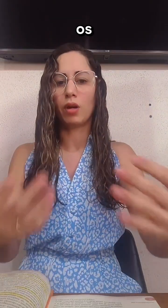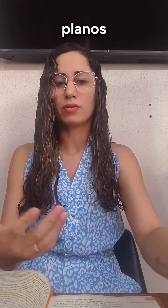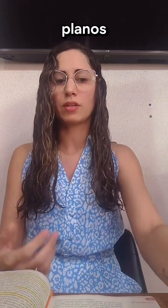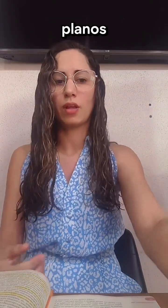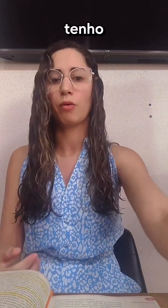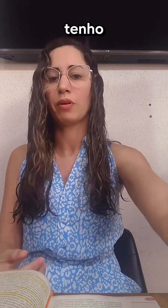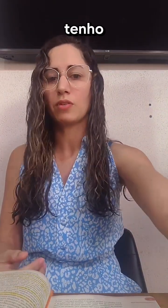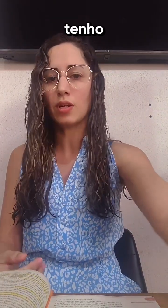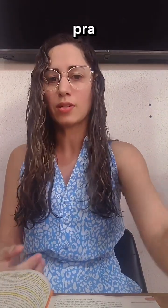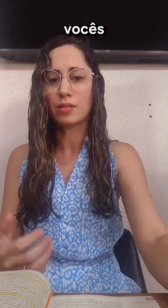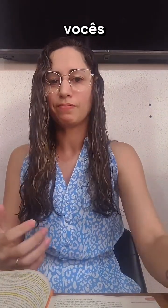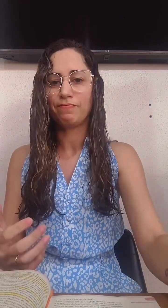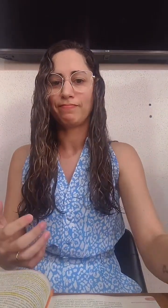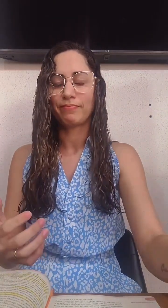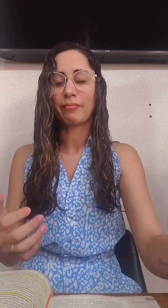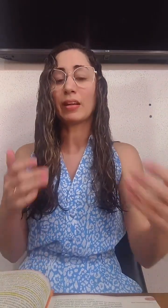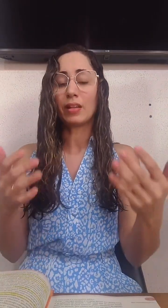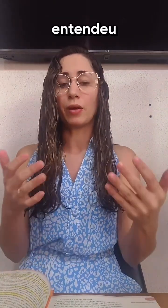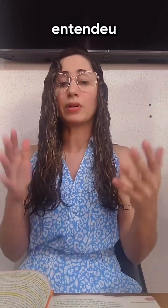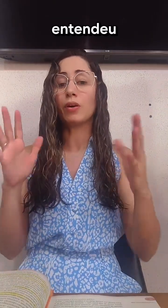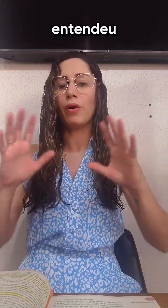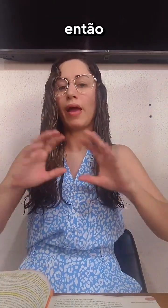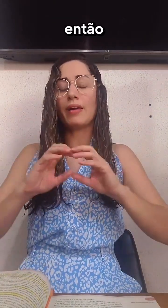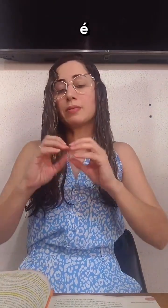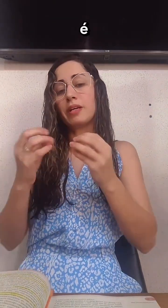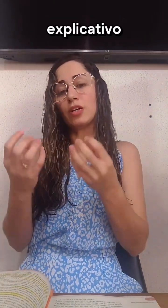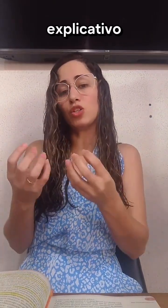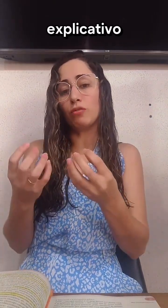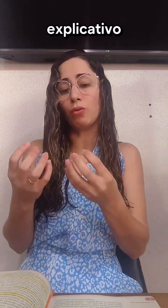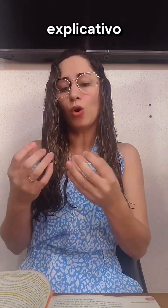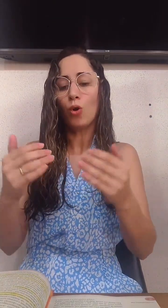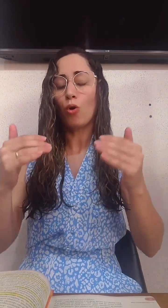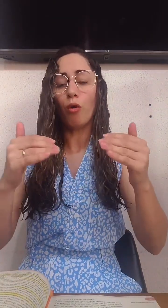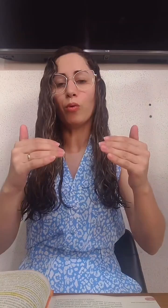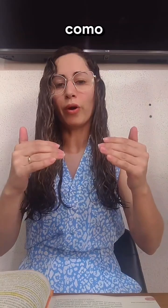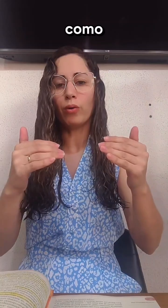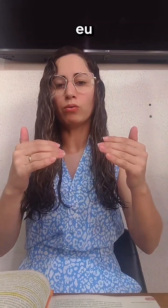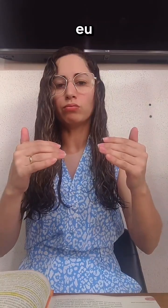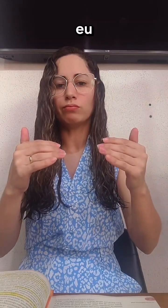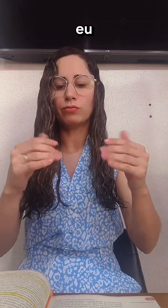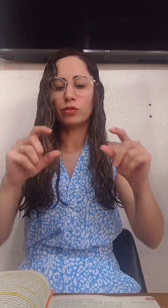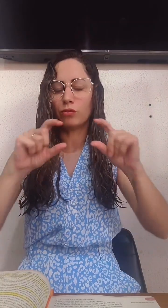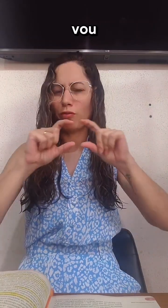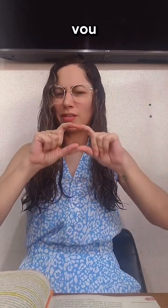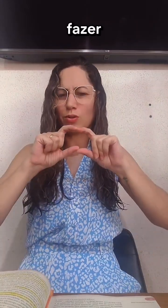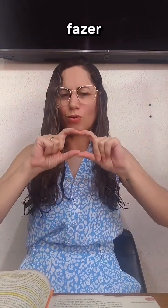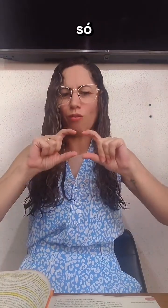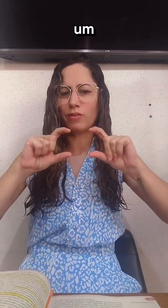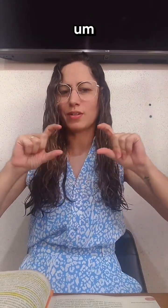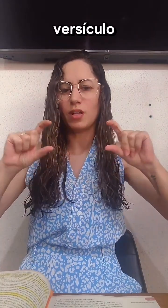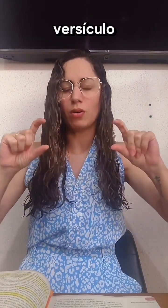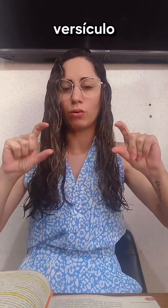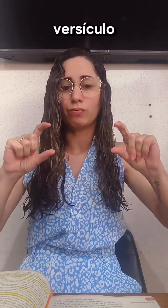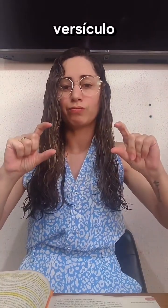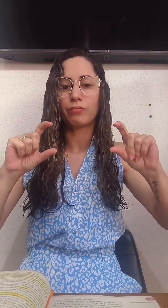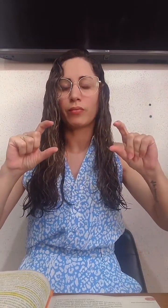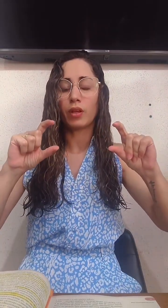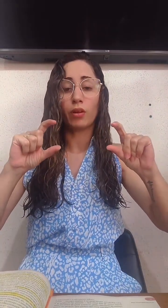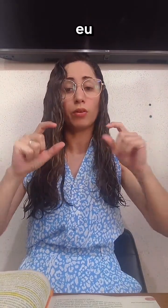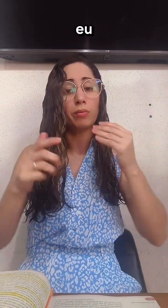planos que tenho para vocês. Entendeu? Então, é explicativo. Como eu vou fazer só um versículo, eu não